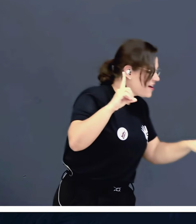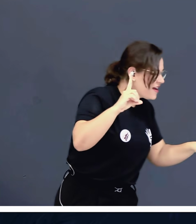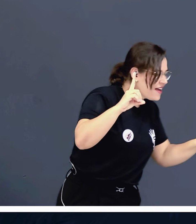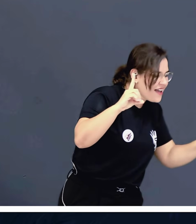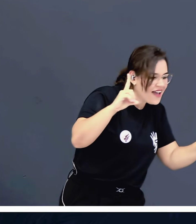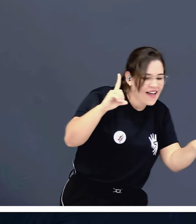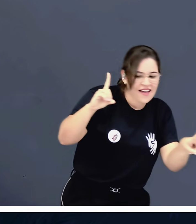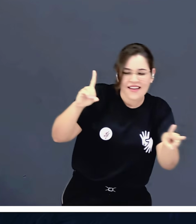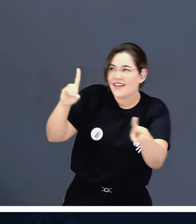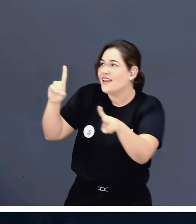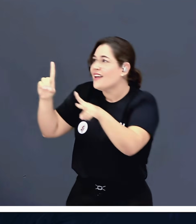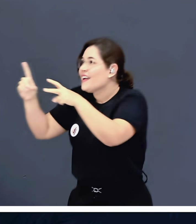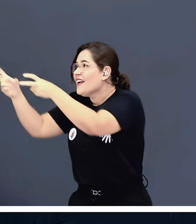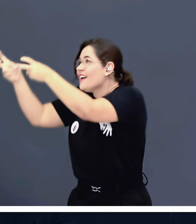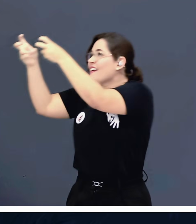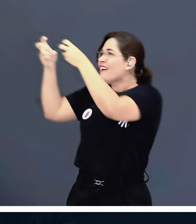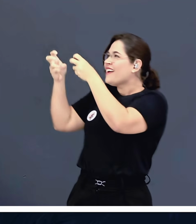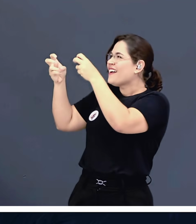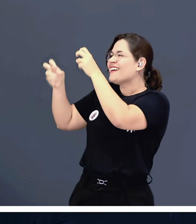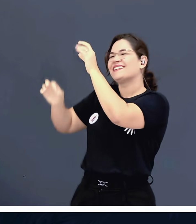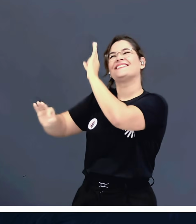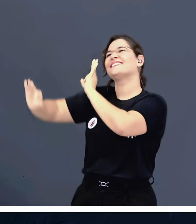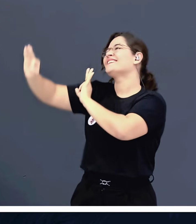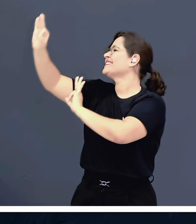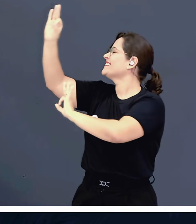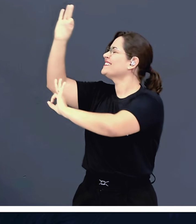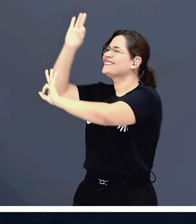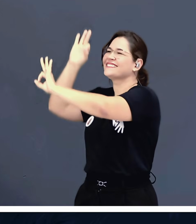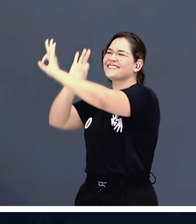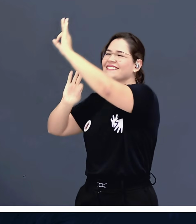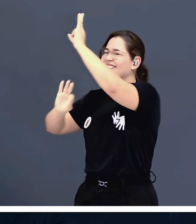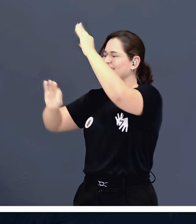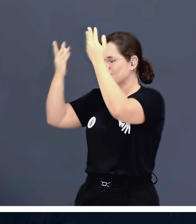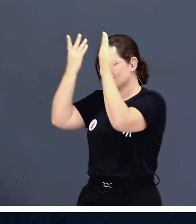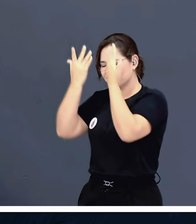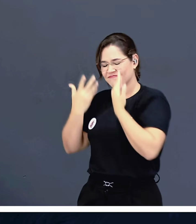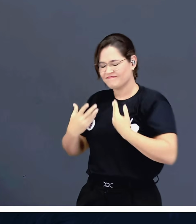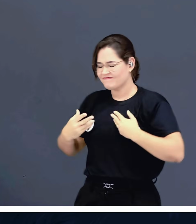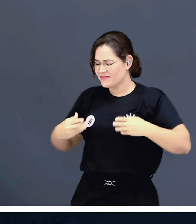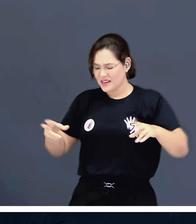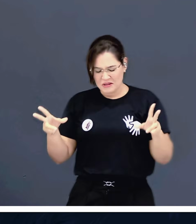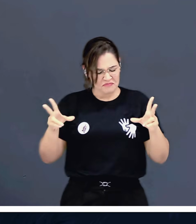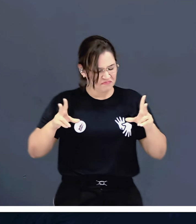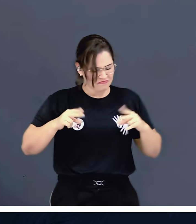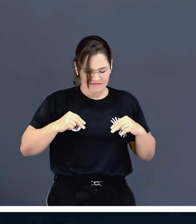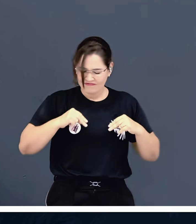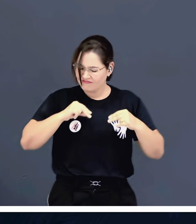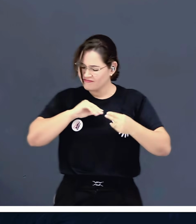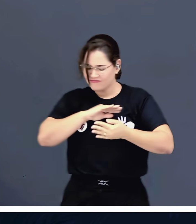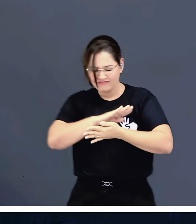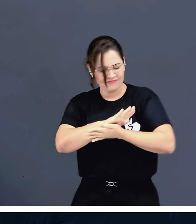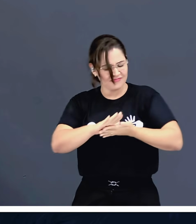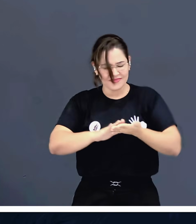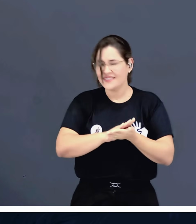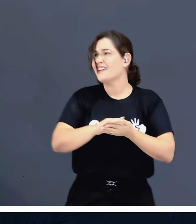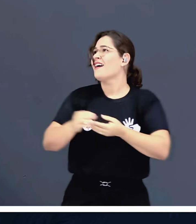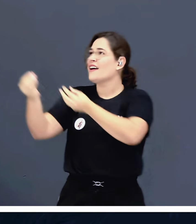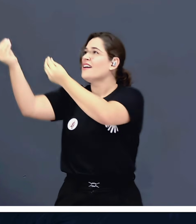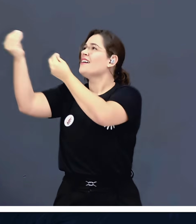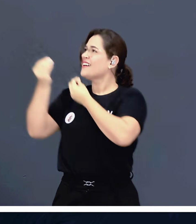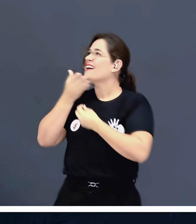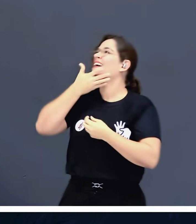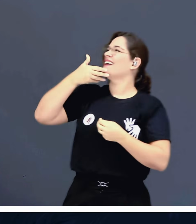eu vi e percebi você fazendo a mim sem merecer,